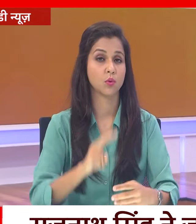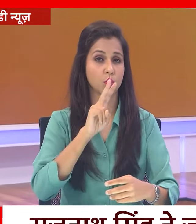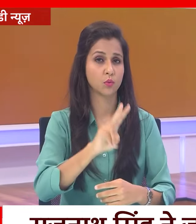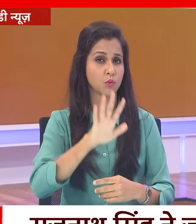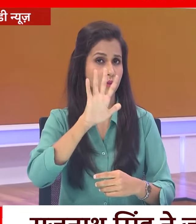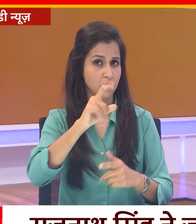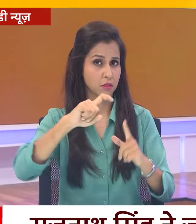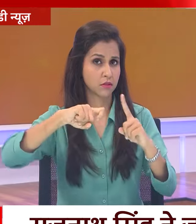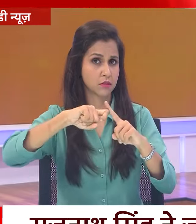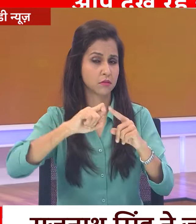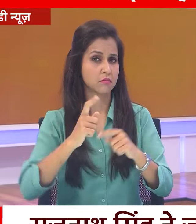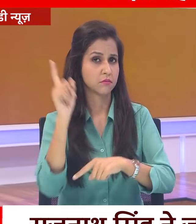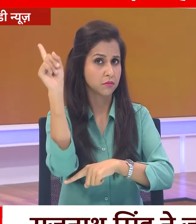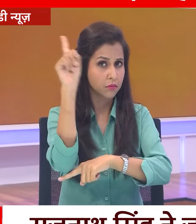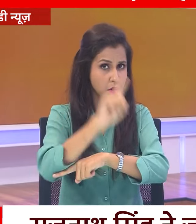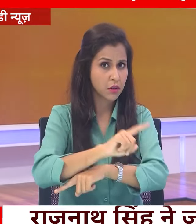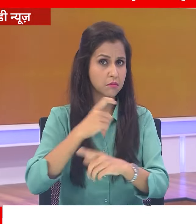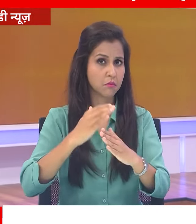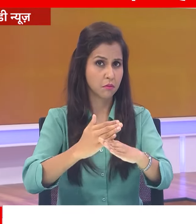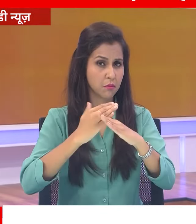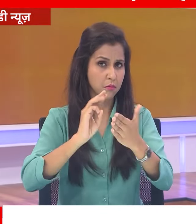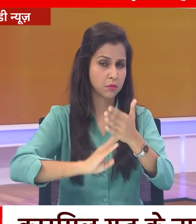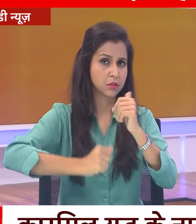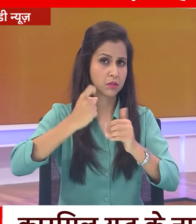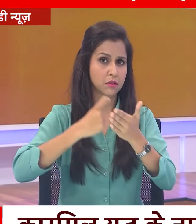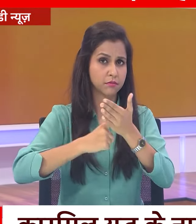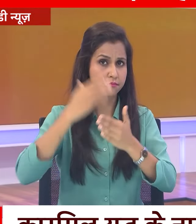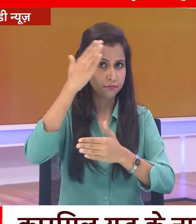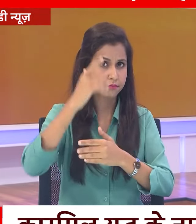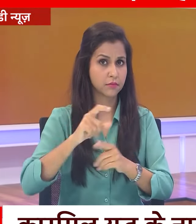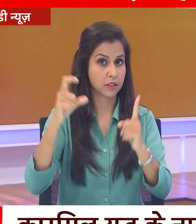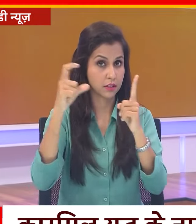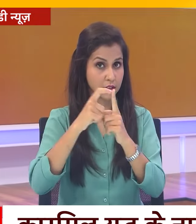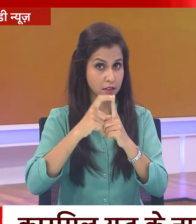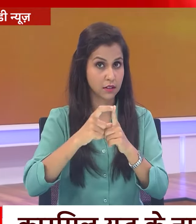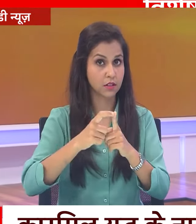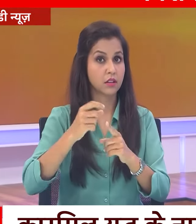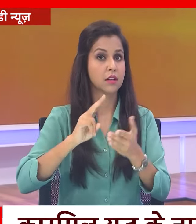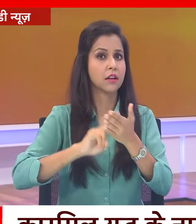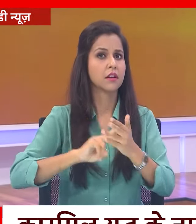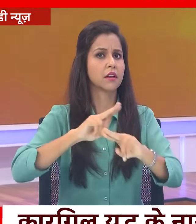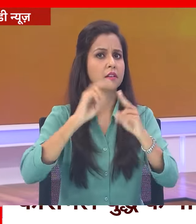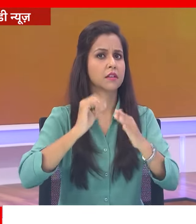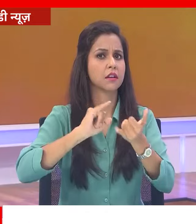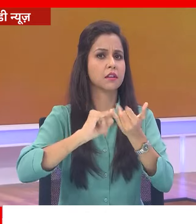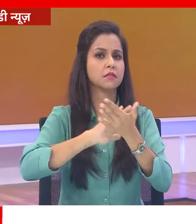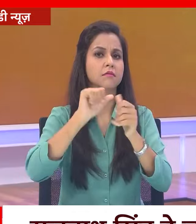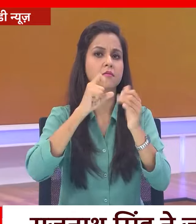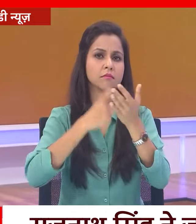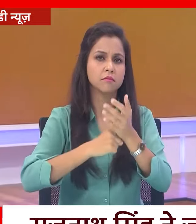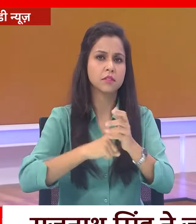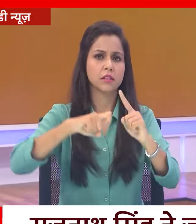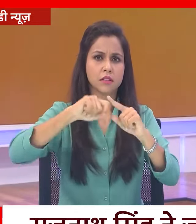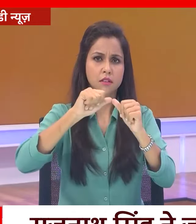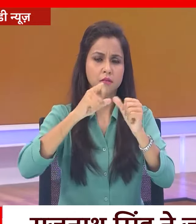25वें कारगिल दिवस के अवसर पर रक्षा मंत्री राजनाथ सिंह ने दिल्ली में राष्ट्रीय समर स्मारक पर